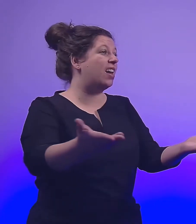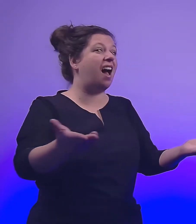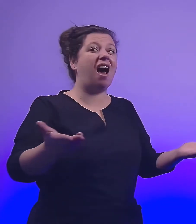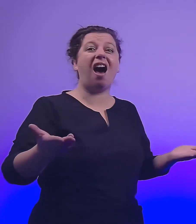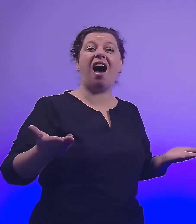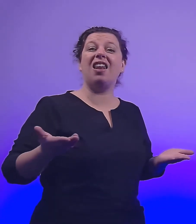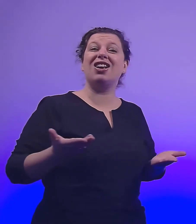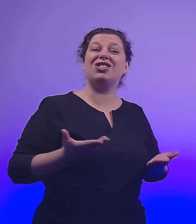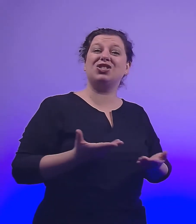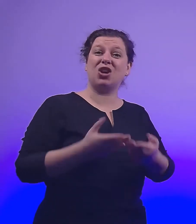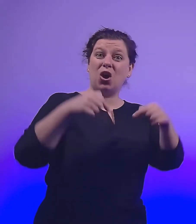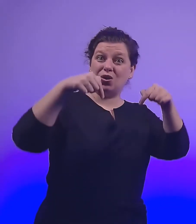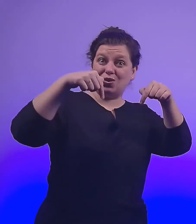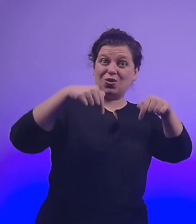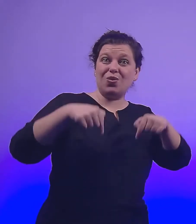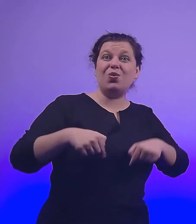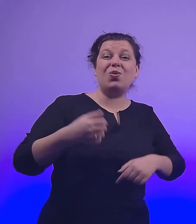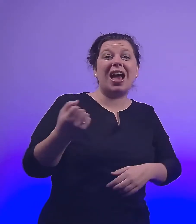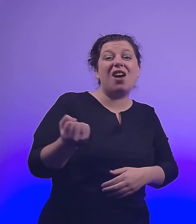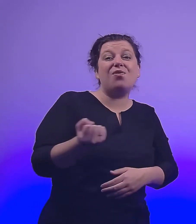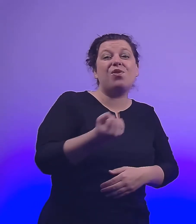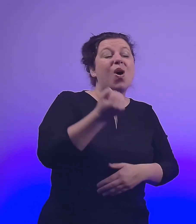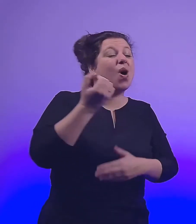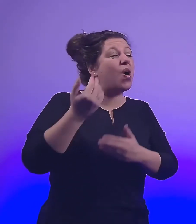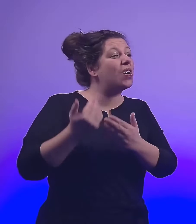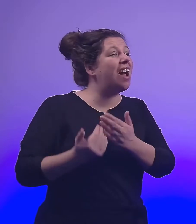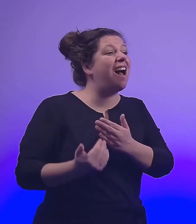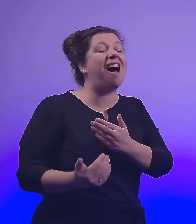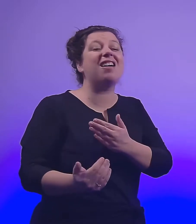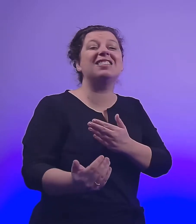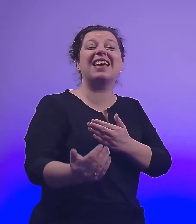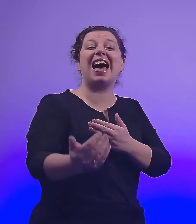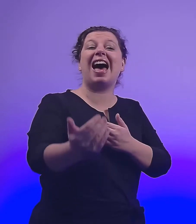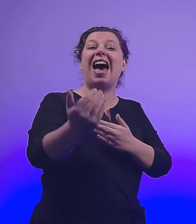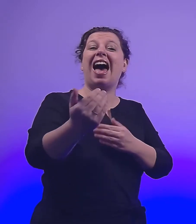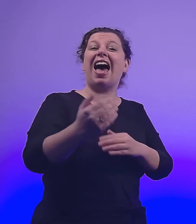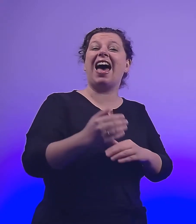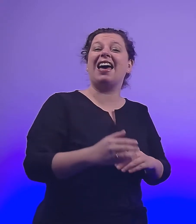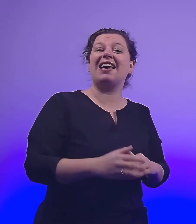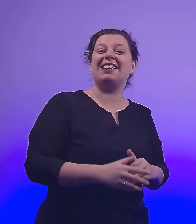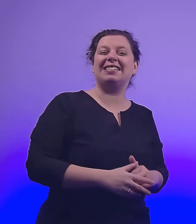over alles, nu en voor